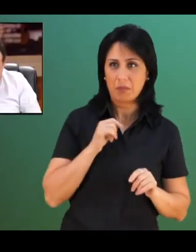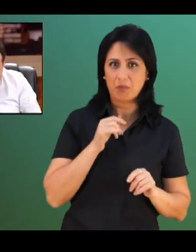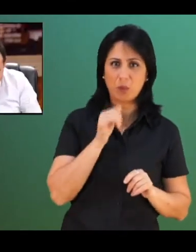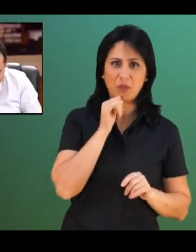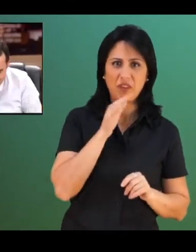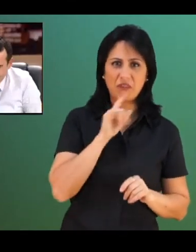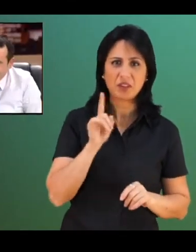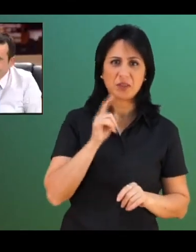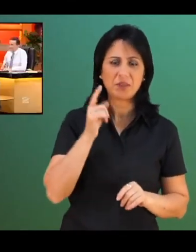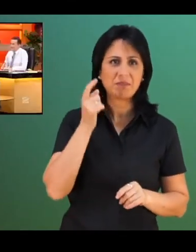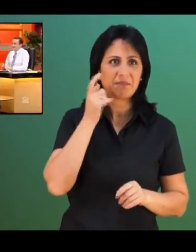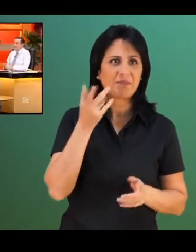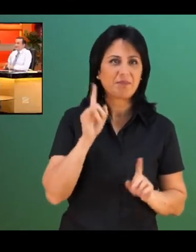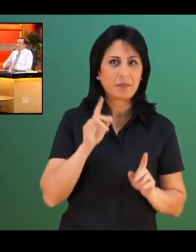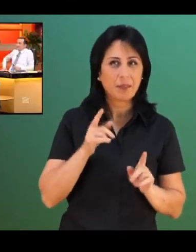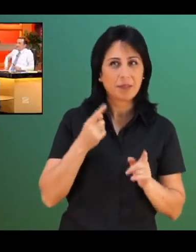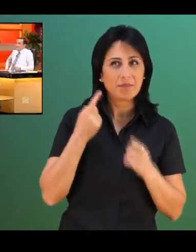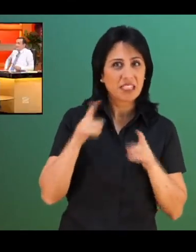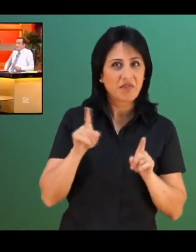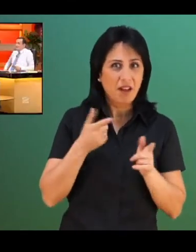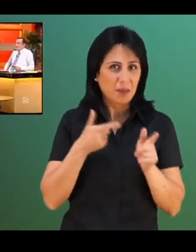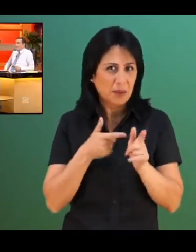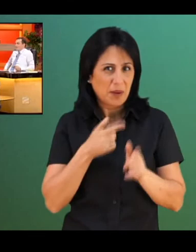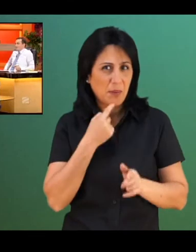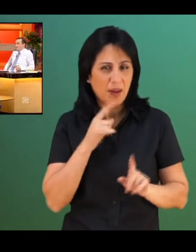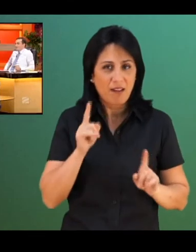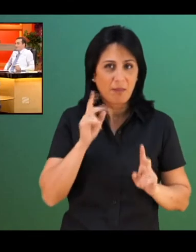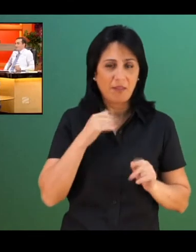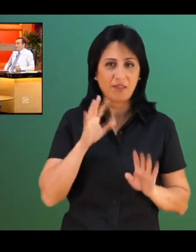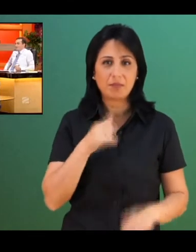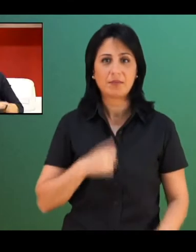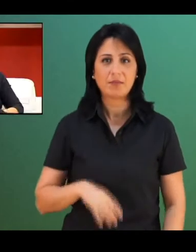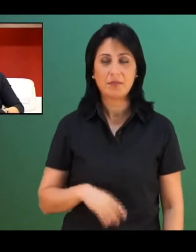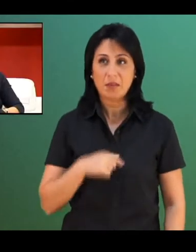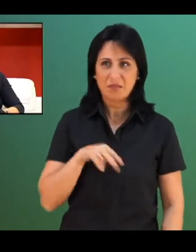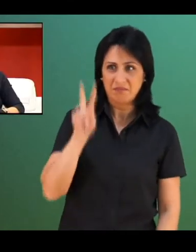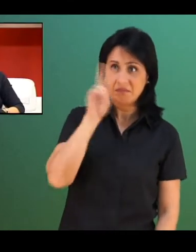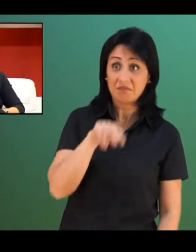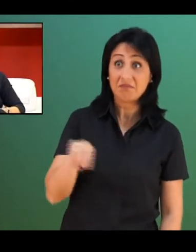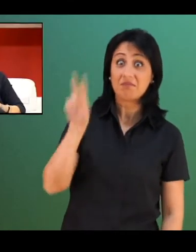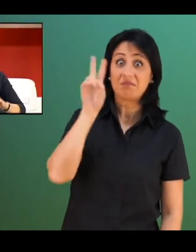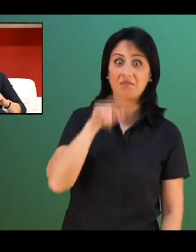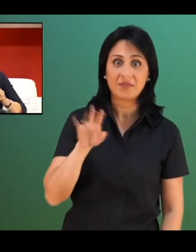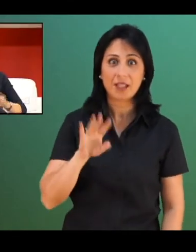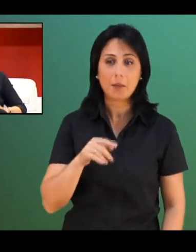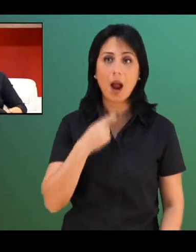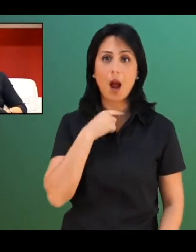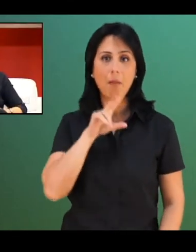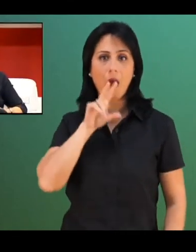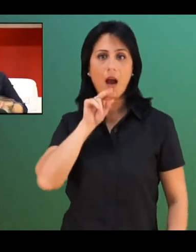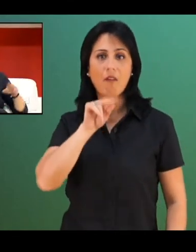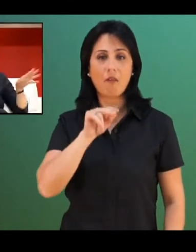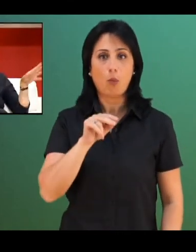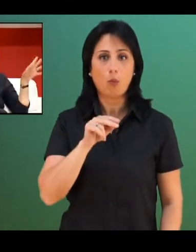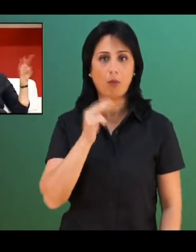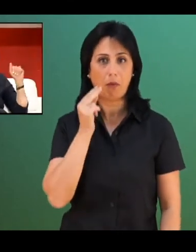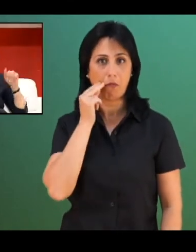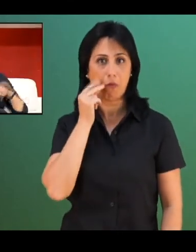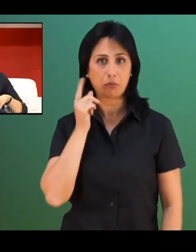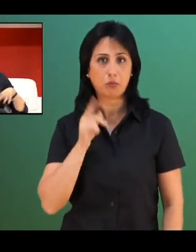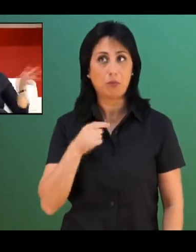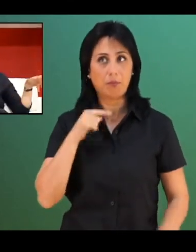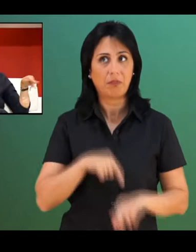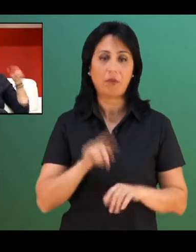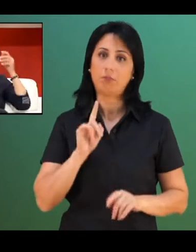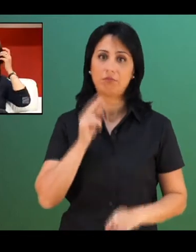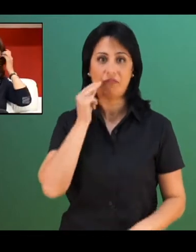ხო ახლა ვაკვირდები მარა მე რომ ხმა მოიღო და რაღაცა მიუხდი მარა და წავიყვანე იმაში ხო იცი რა გადავისდი მარა ეს ერთ